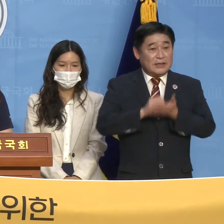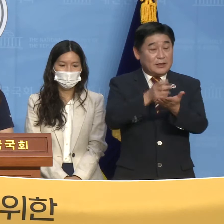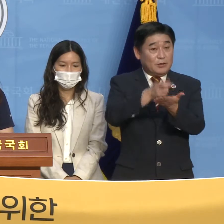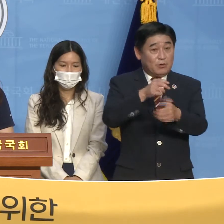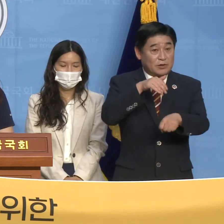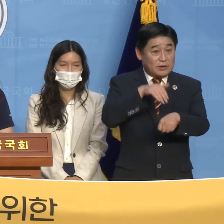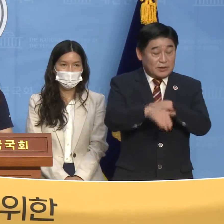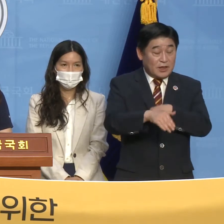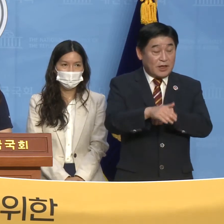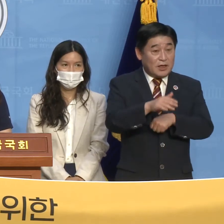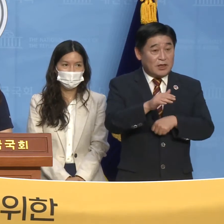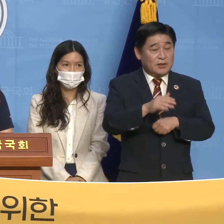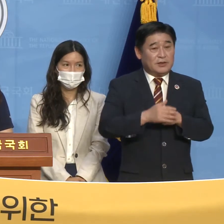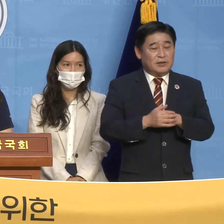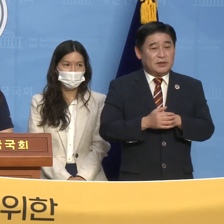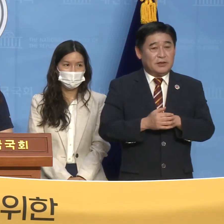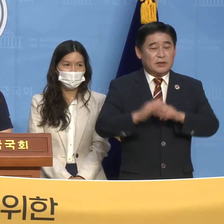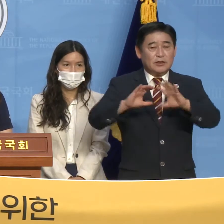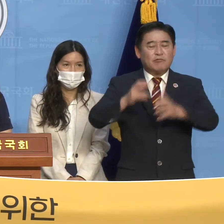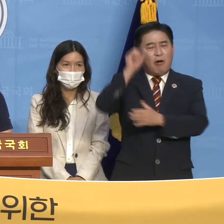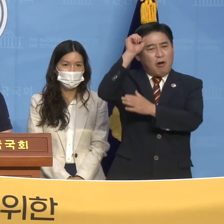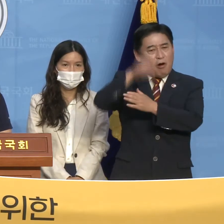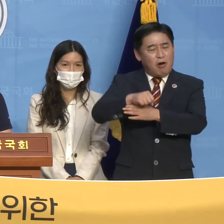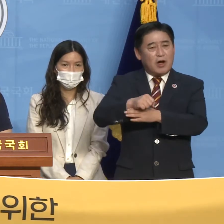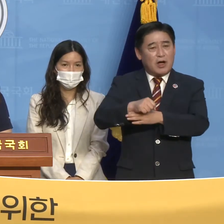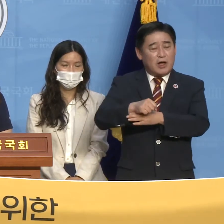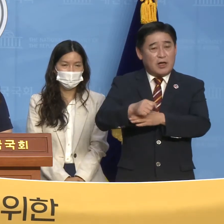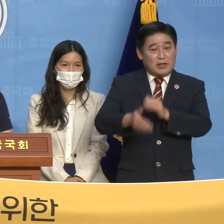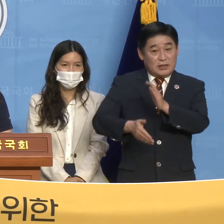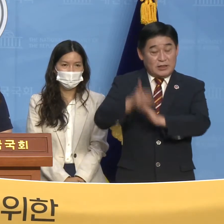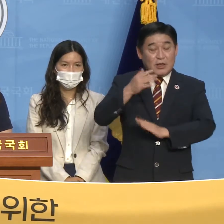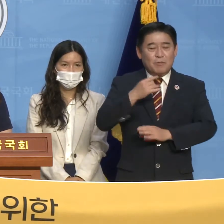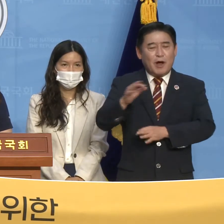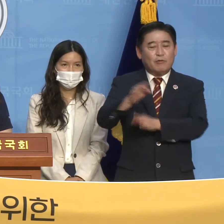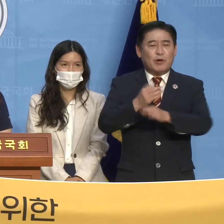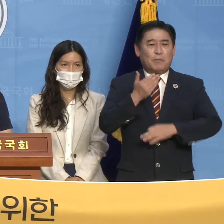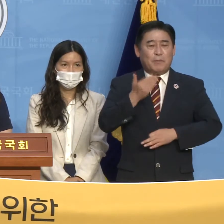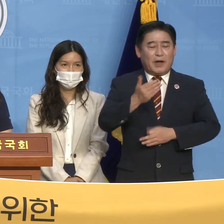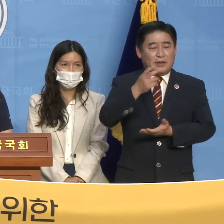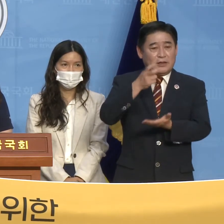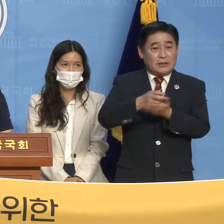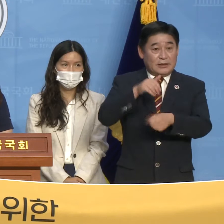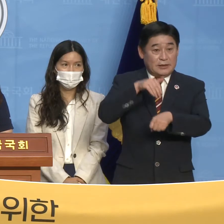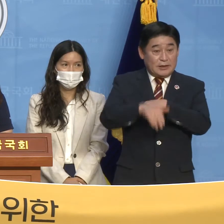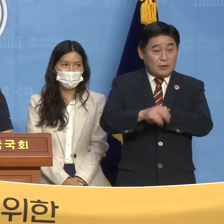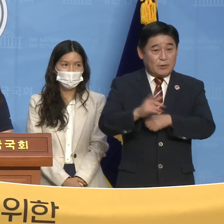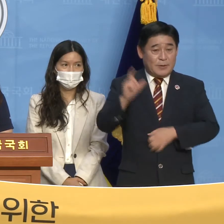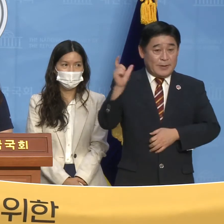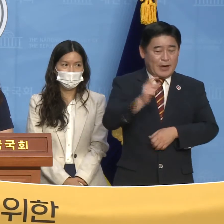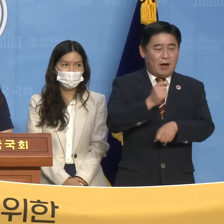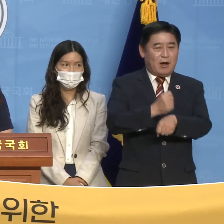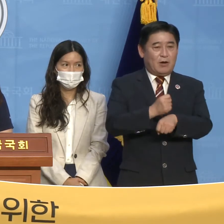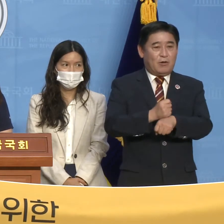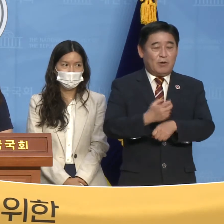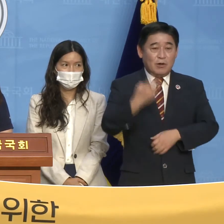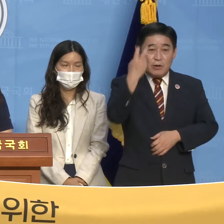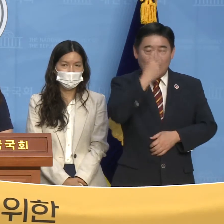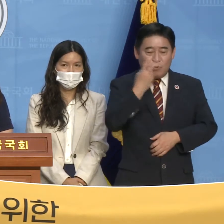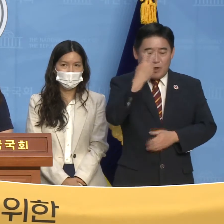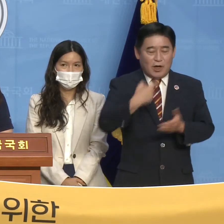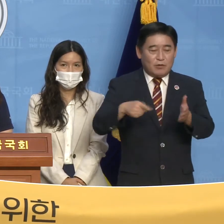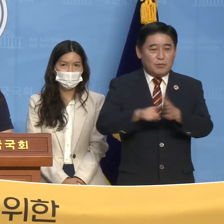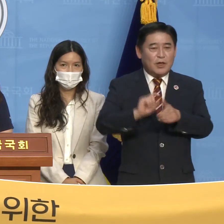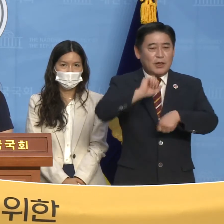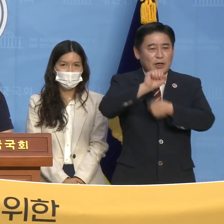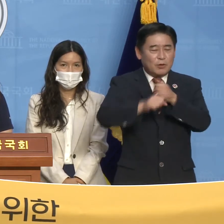등록제를 국가의 허가를 받은 시설만 운영할 수 있도록 허가제로 강화하고 관람을 위해